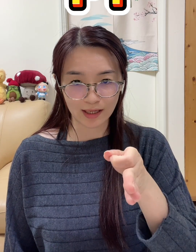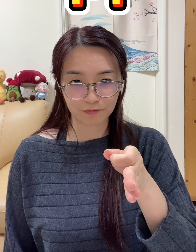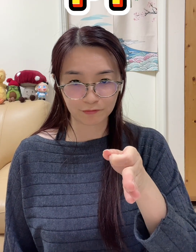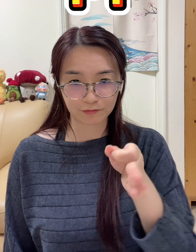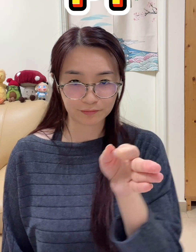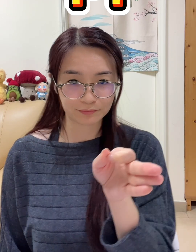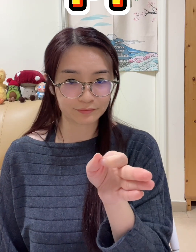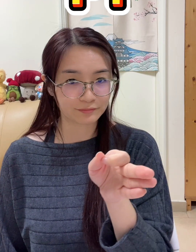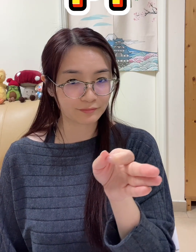F